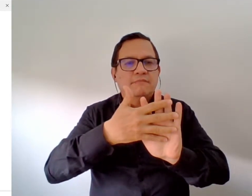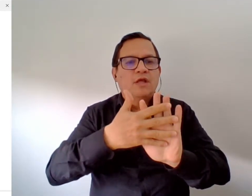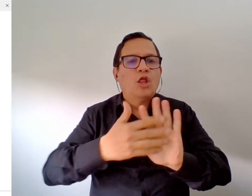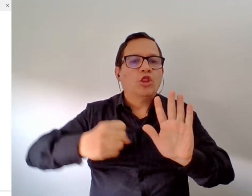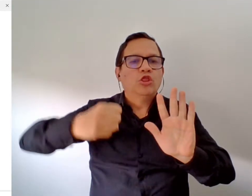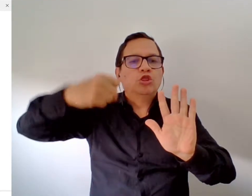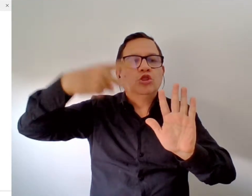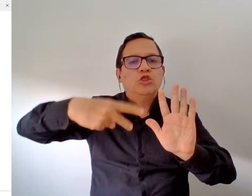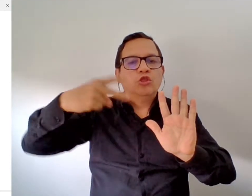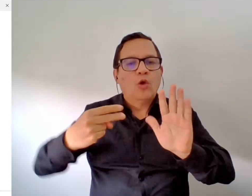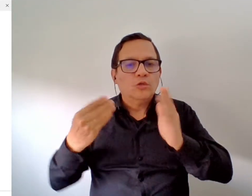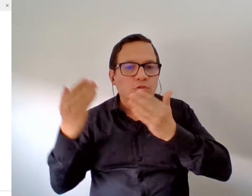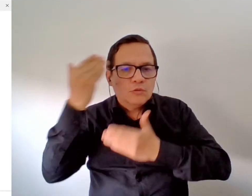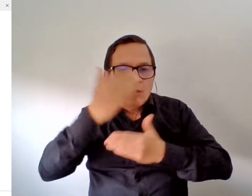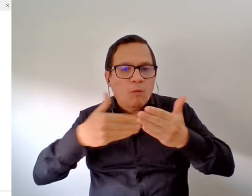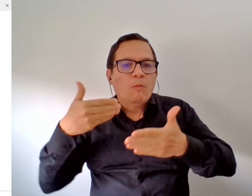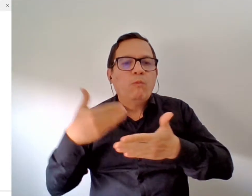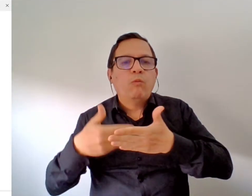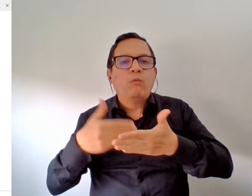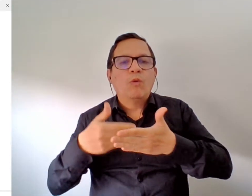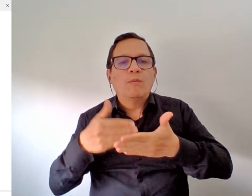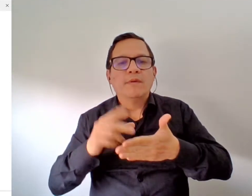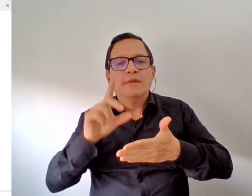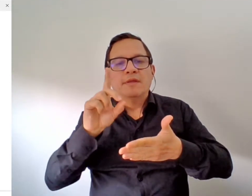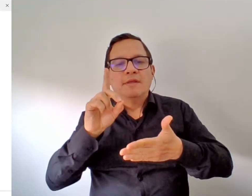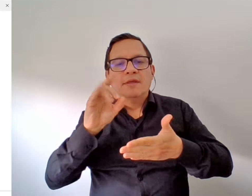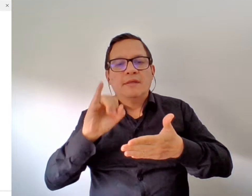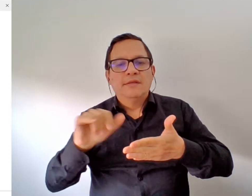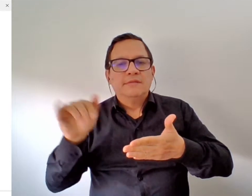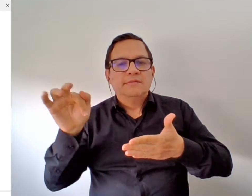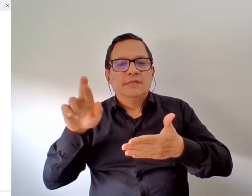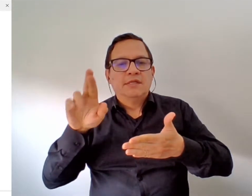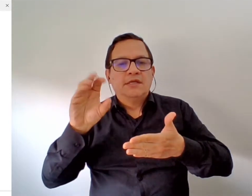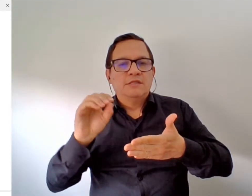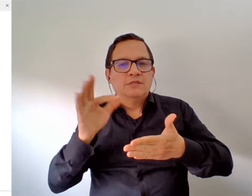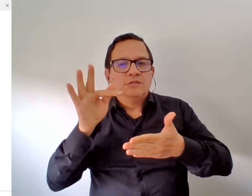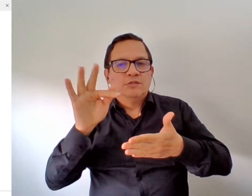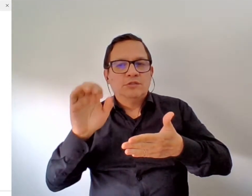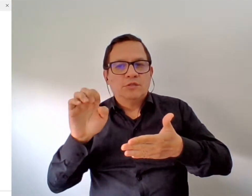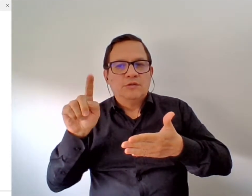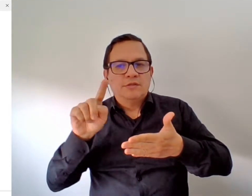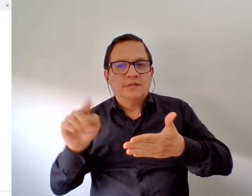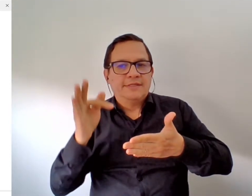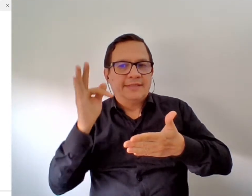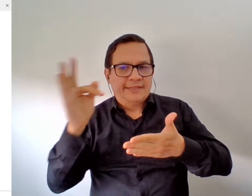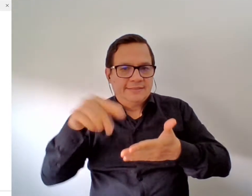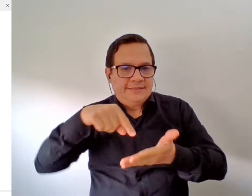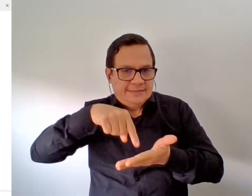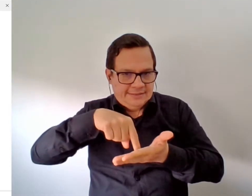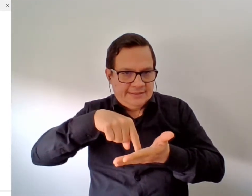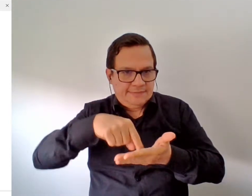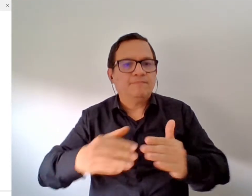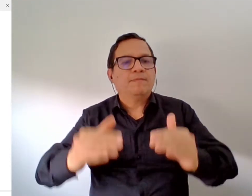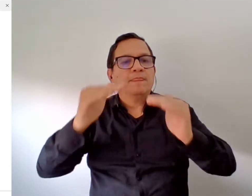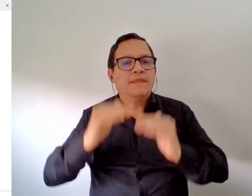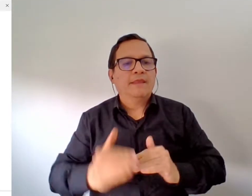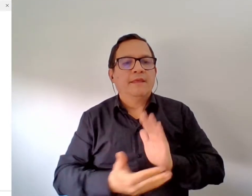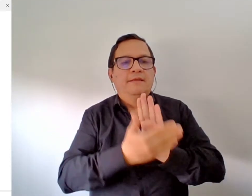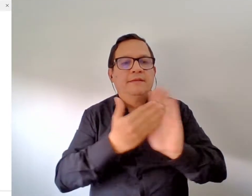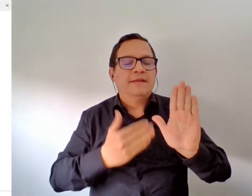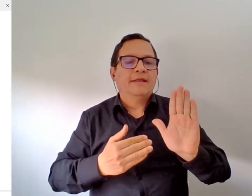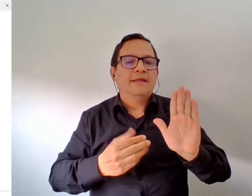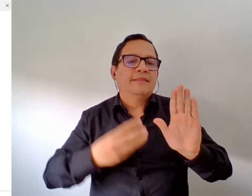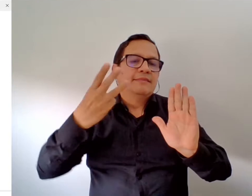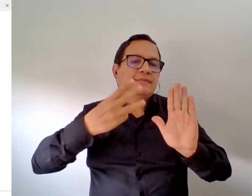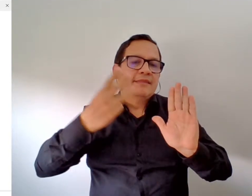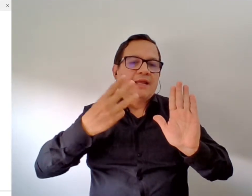anteriormente. Tabla número 2. Probando distribuciones en Distrotest.